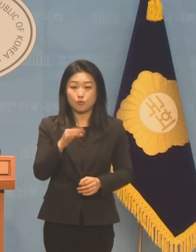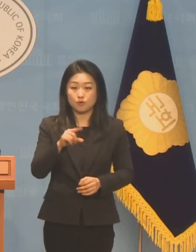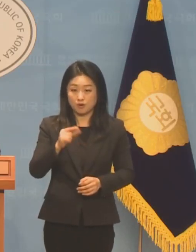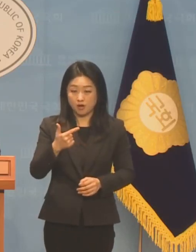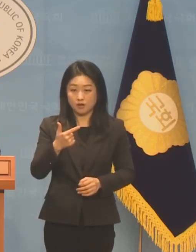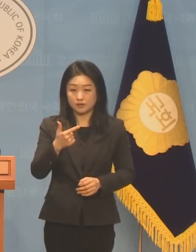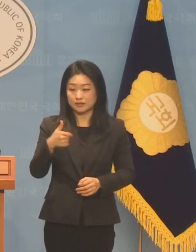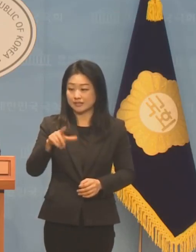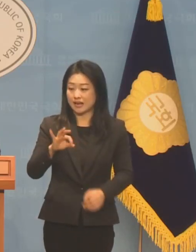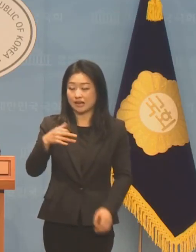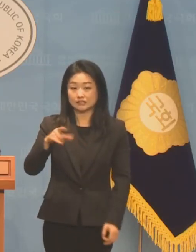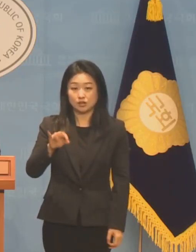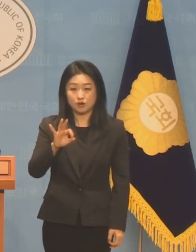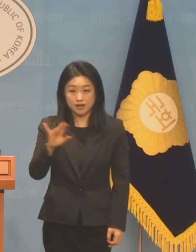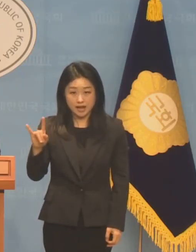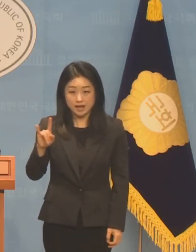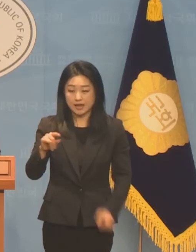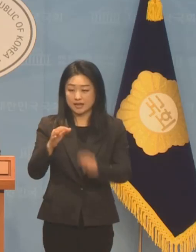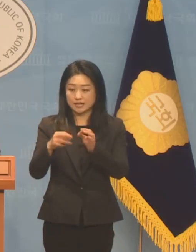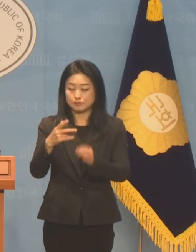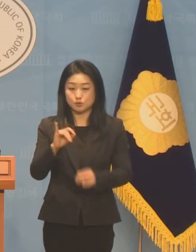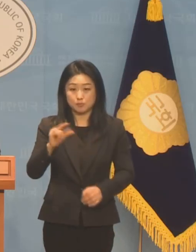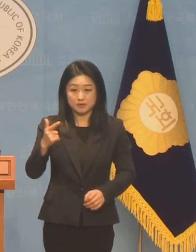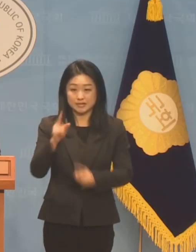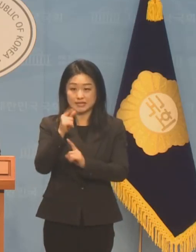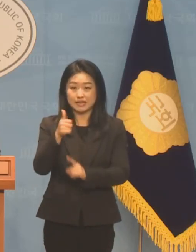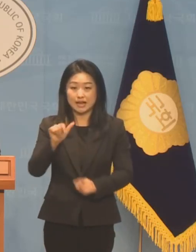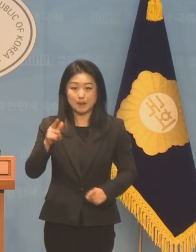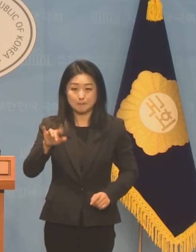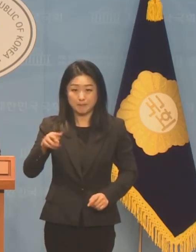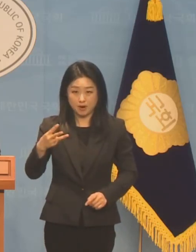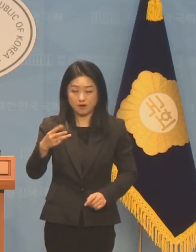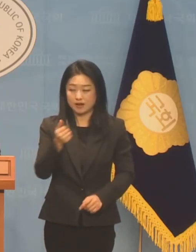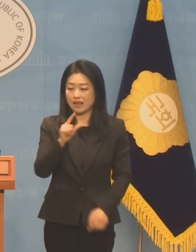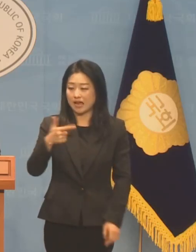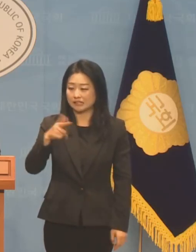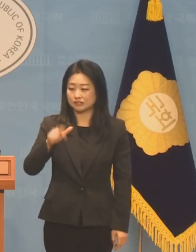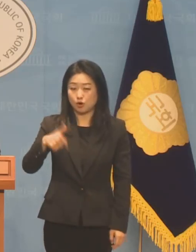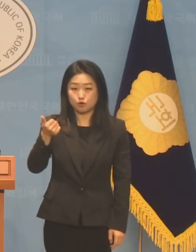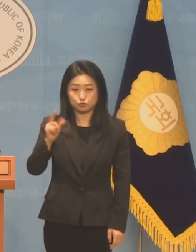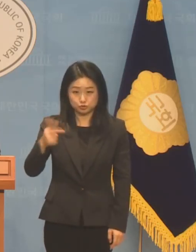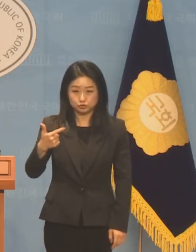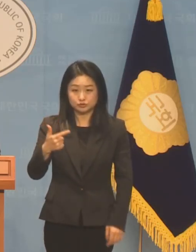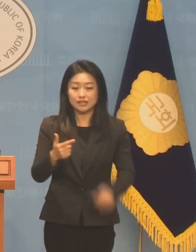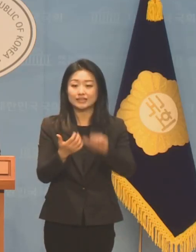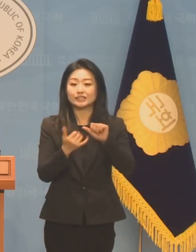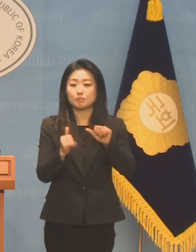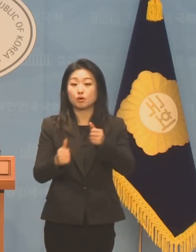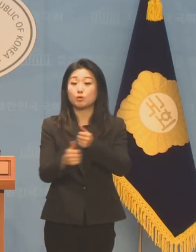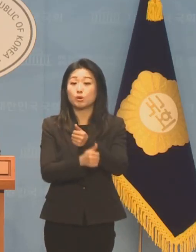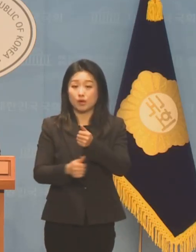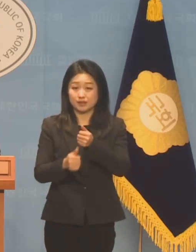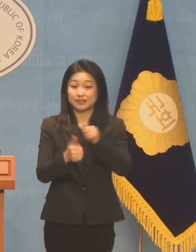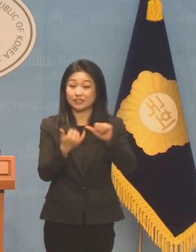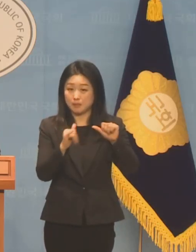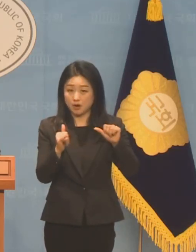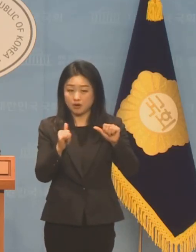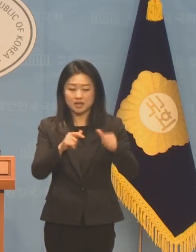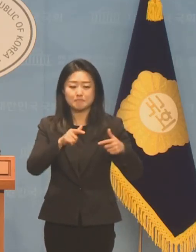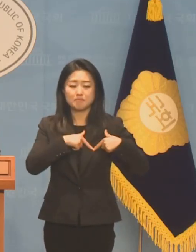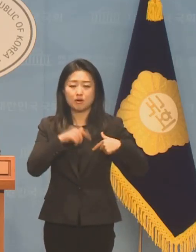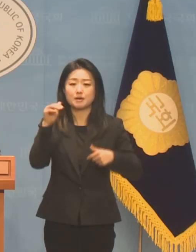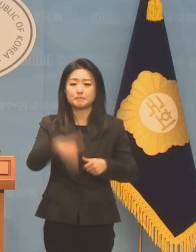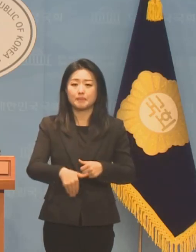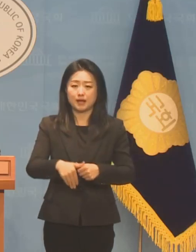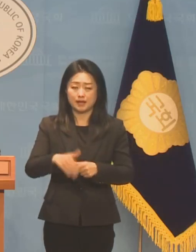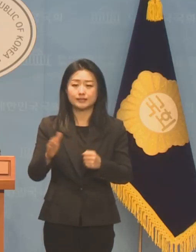상임위원과 강정혜, 김종민, 이한별, 한석훈 등 5명의 인권위원은 인권위의 명예를